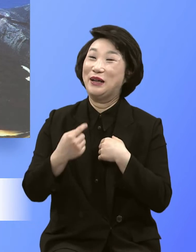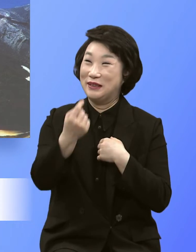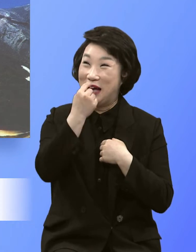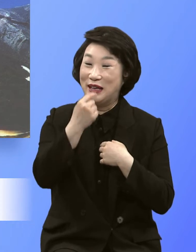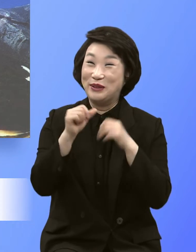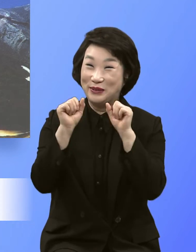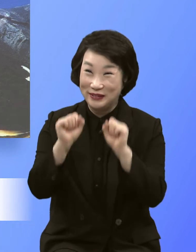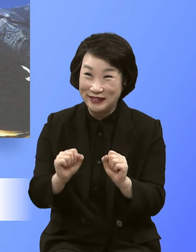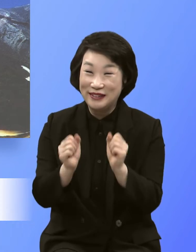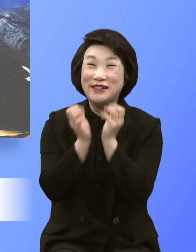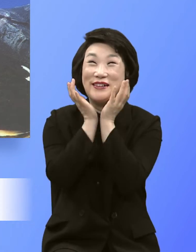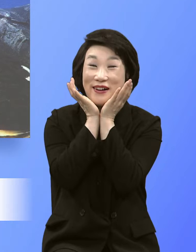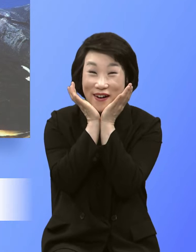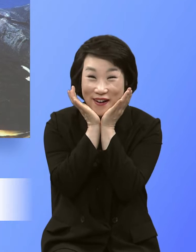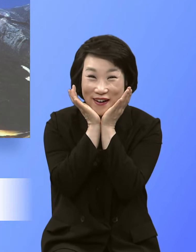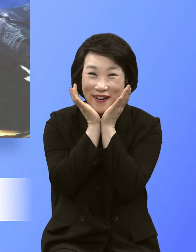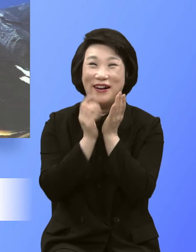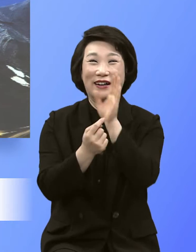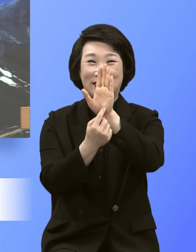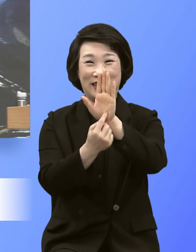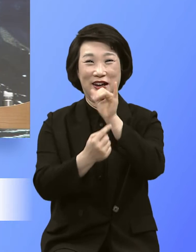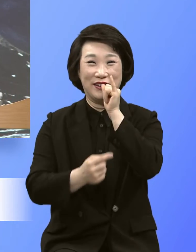하고 드러내고 있어요.